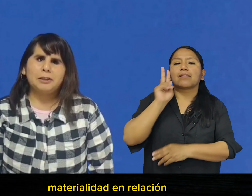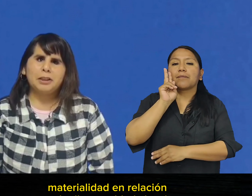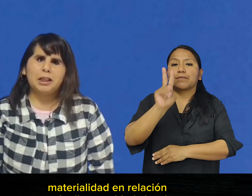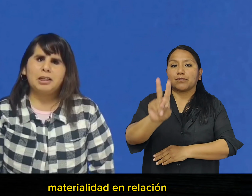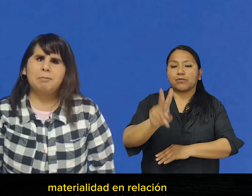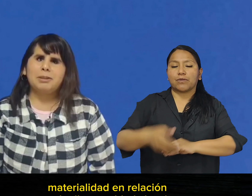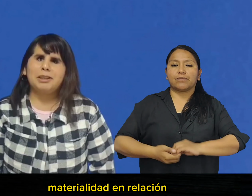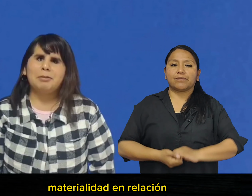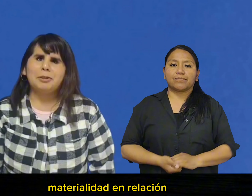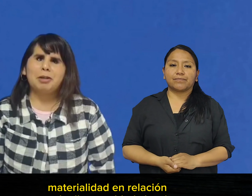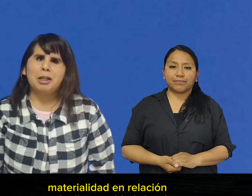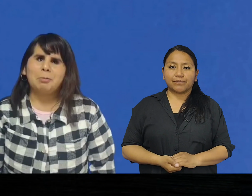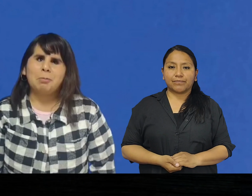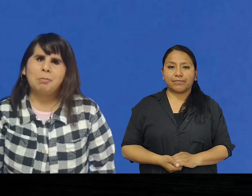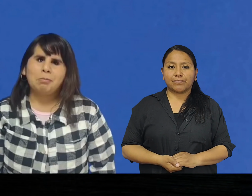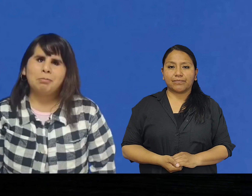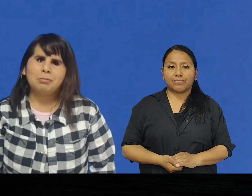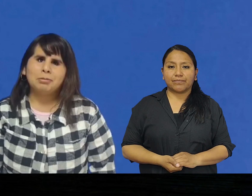relación a la discapacidad visual. ¡Gracias! ¡Gracias! ¡Gracias!